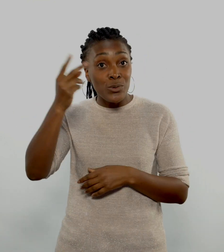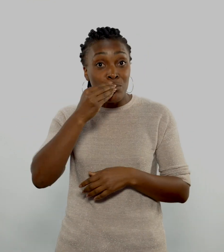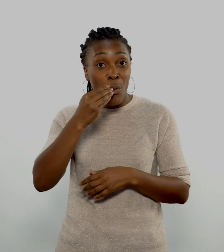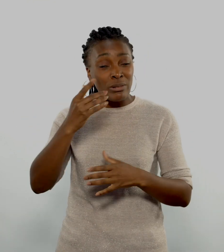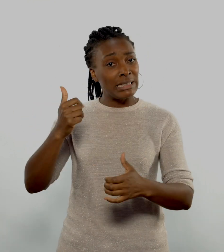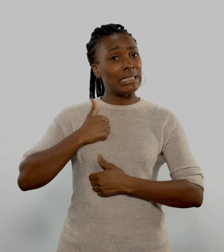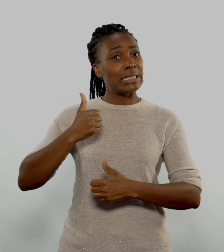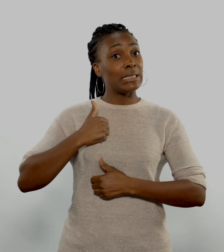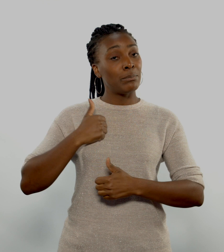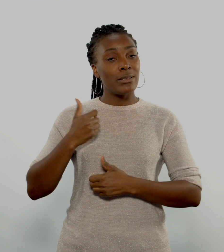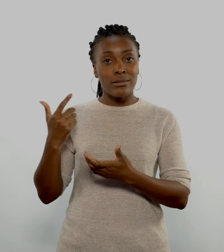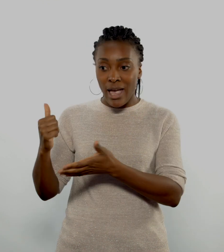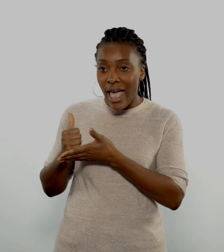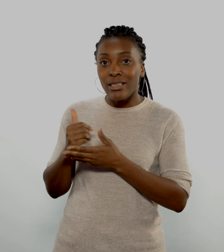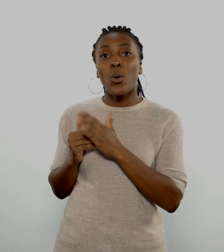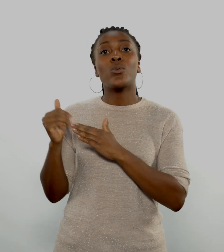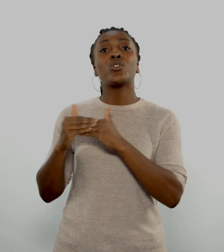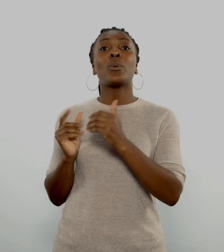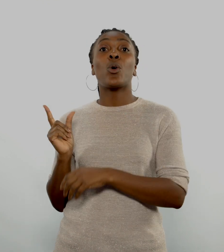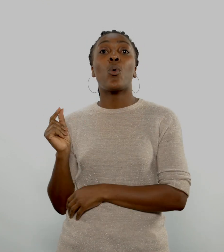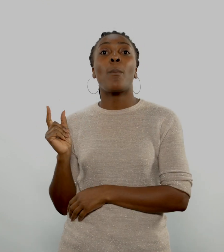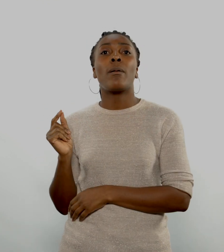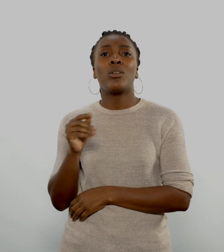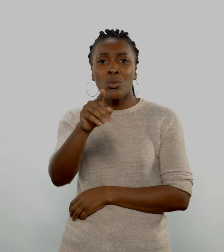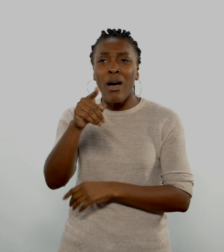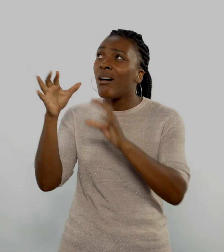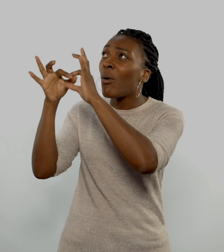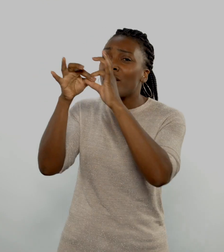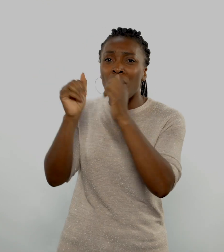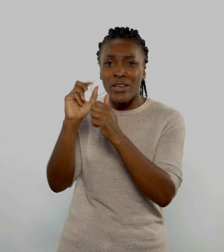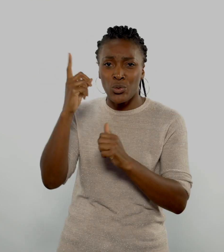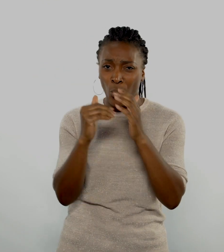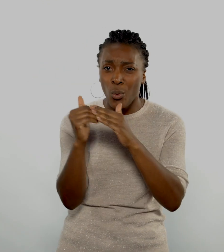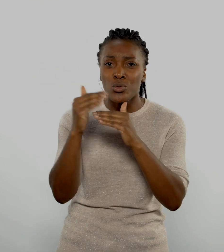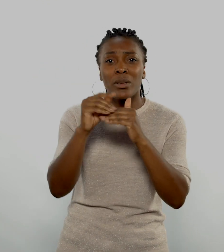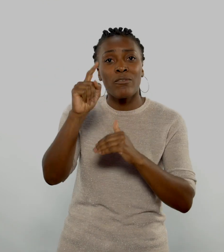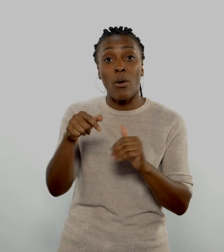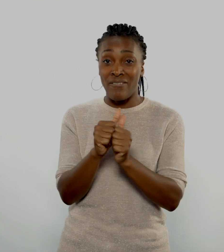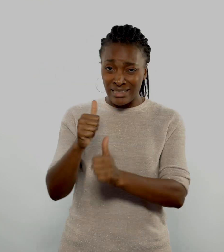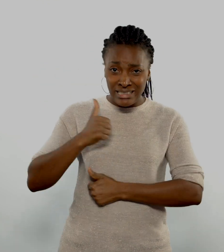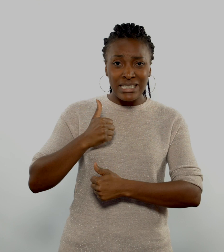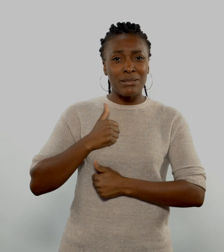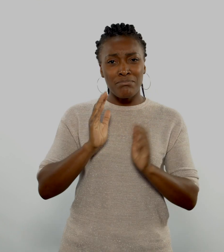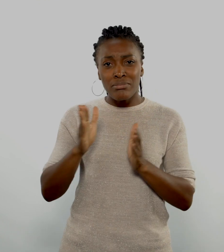des habitudes, c'est une discipline qui nous aide à construire notre couple. Construis ta communion avec Dieu à